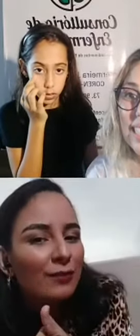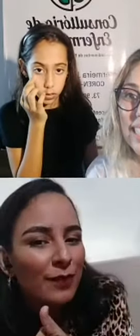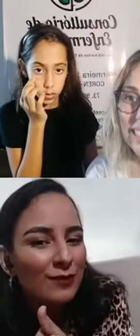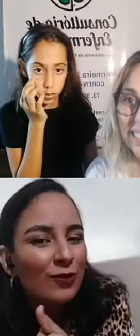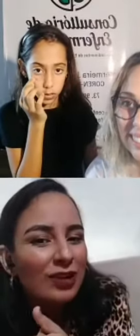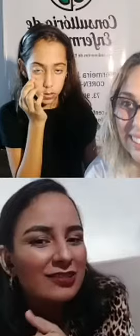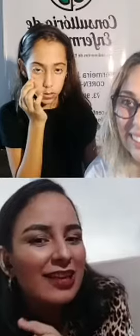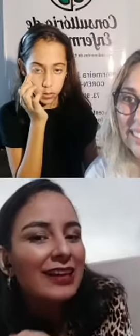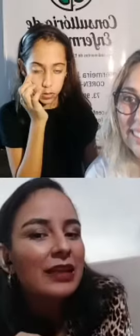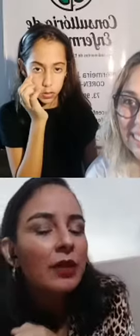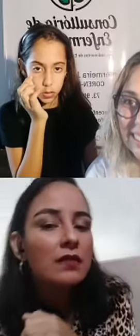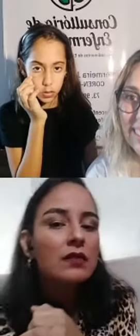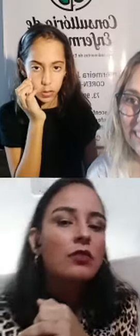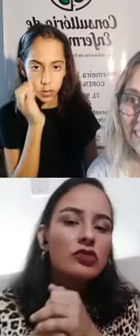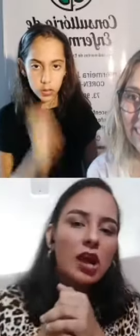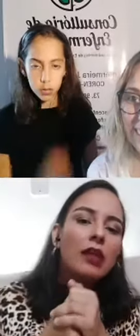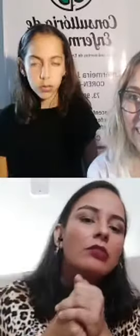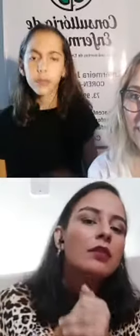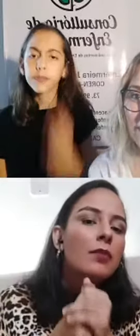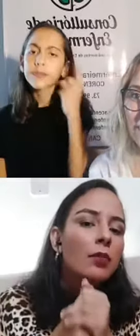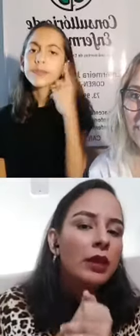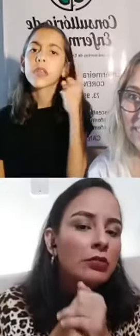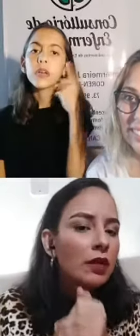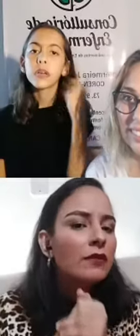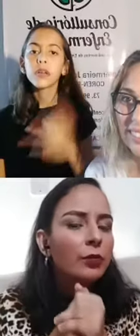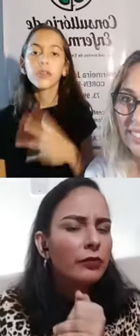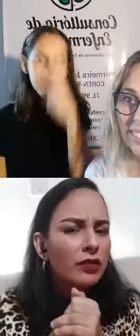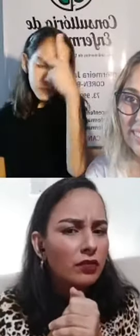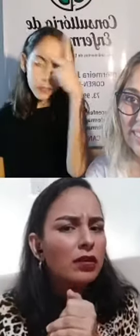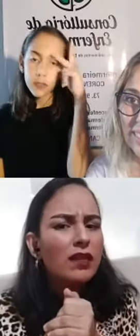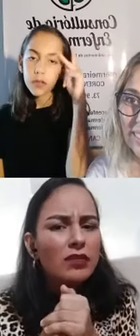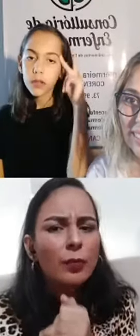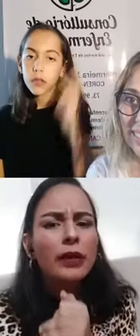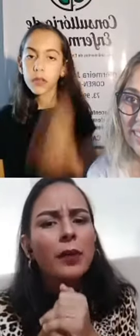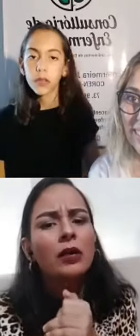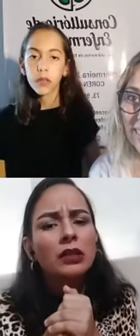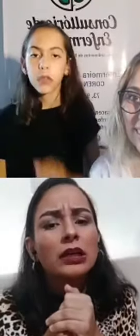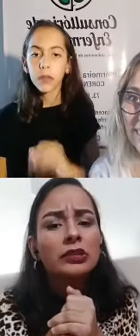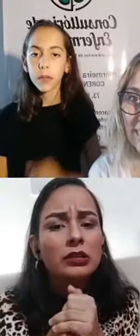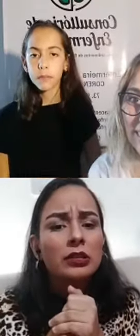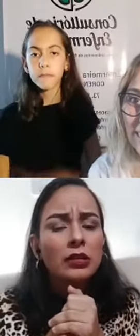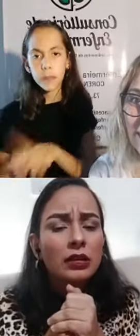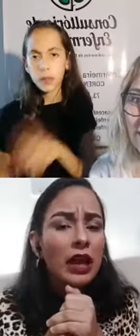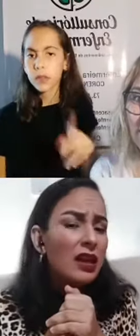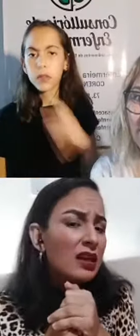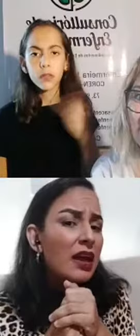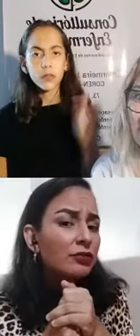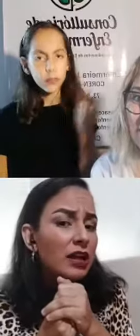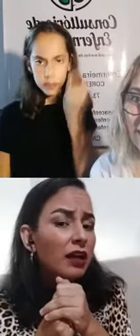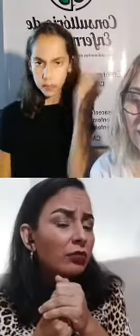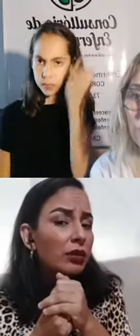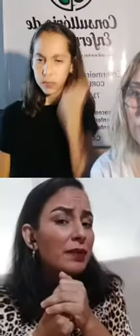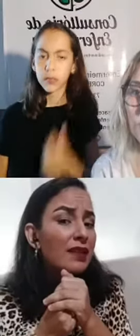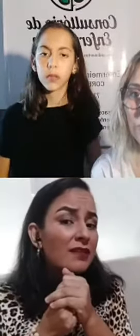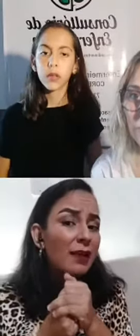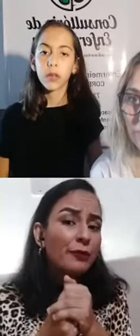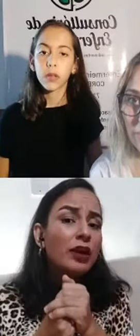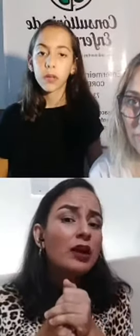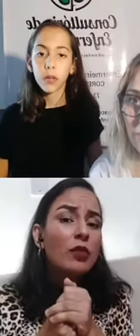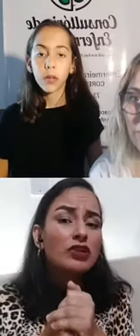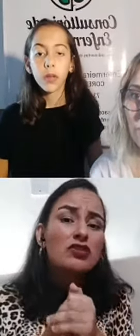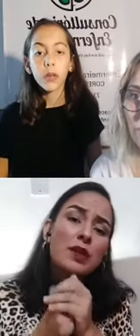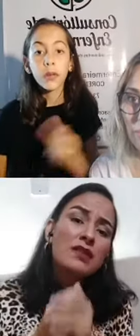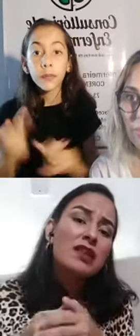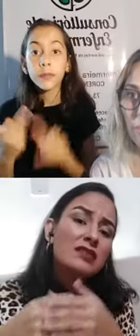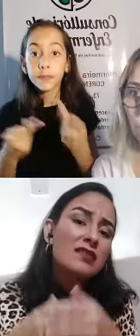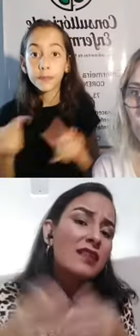as pessoas, né? Então, assim, o diálogo nesse momento com esses professores é super importante, né? E é um diálogo que precisa ser franco,